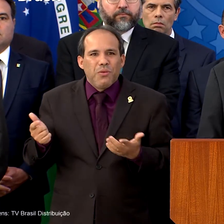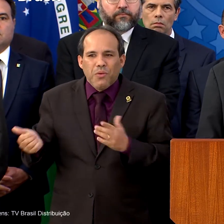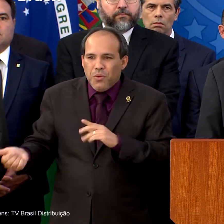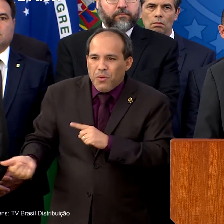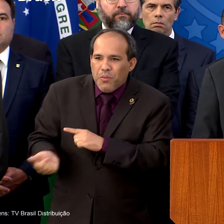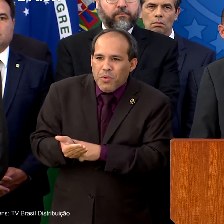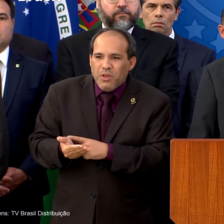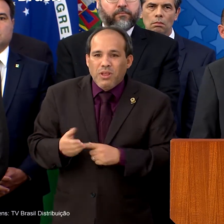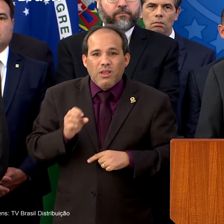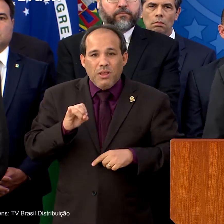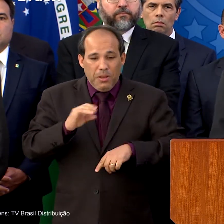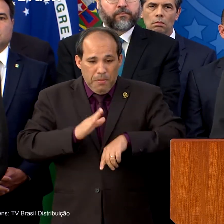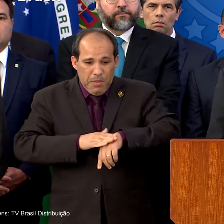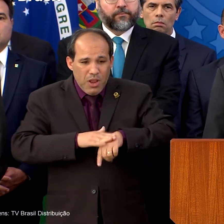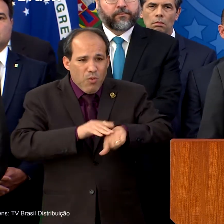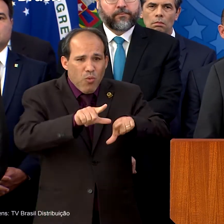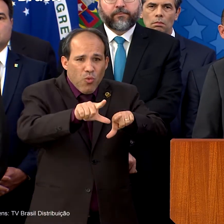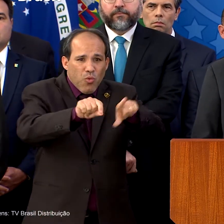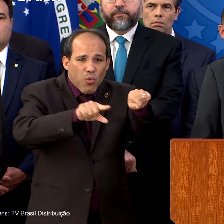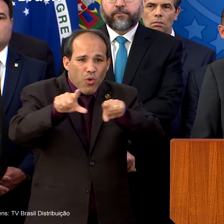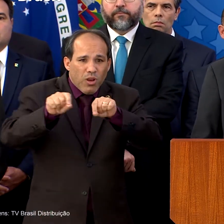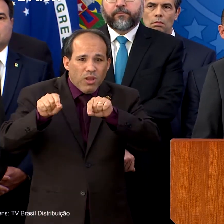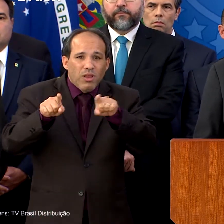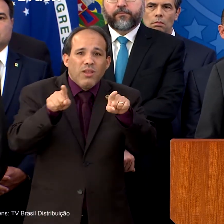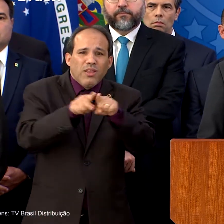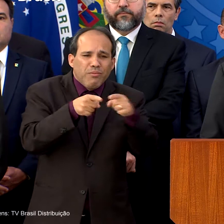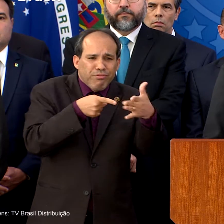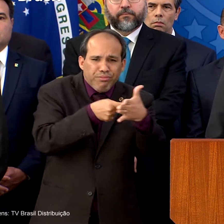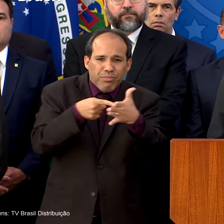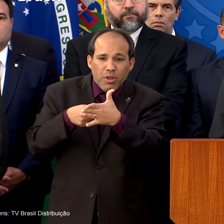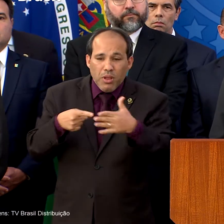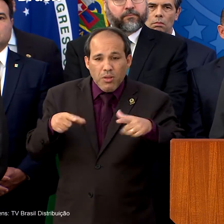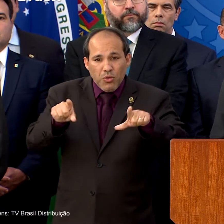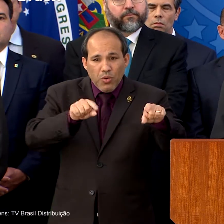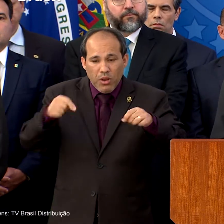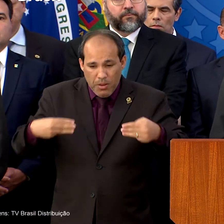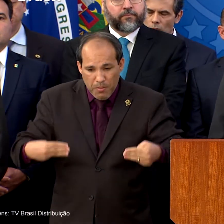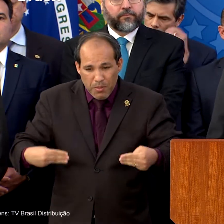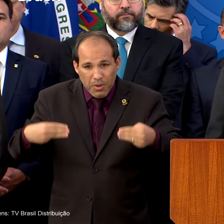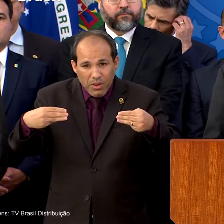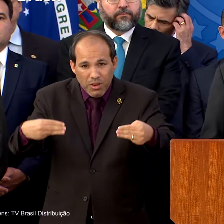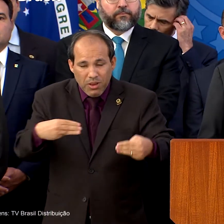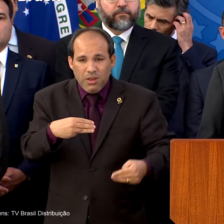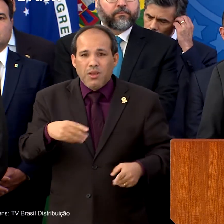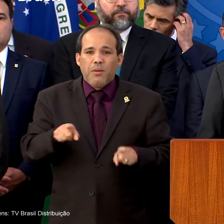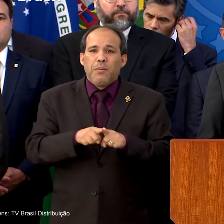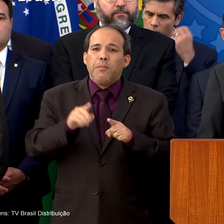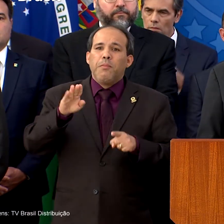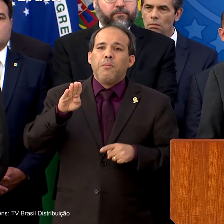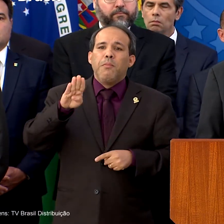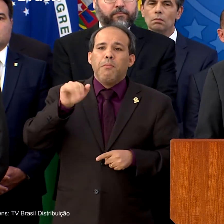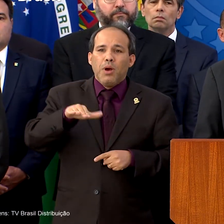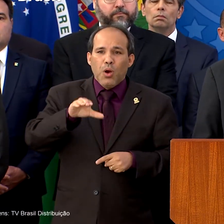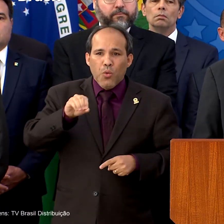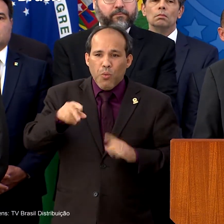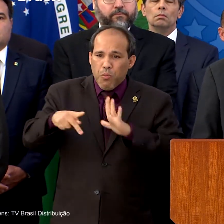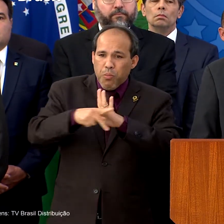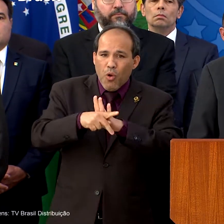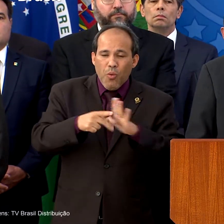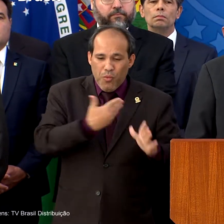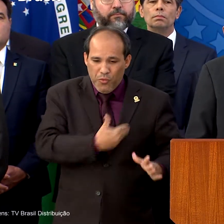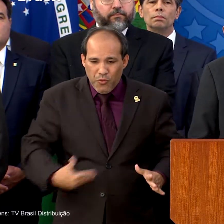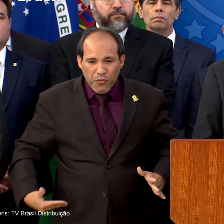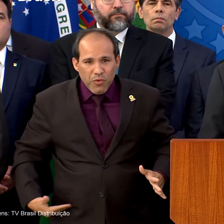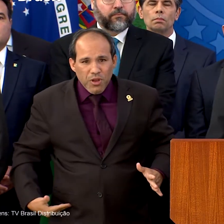o que as nossas indicações e para ministérios bancos oficiais estatais e